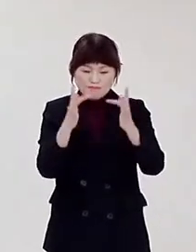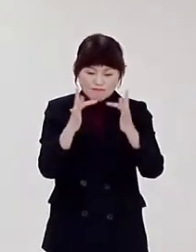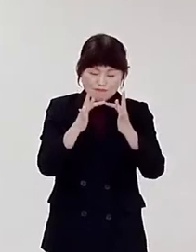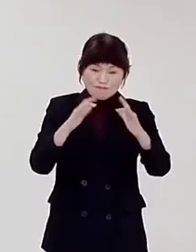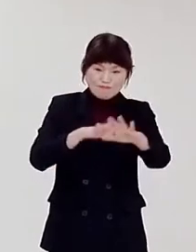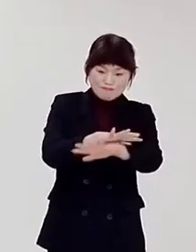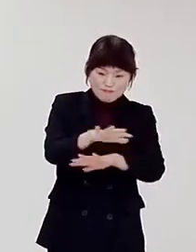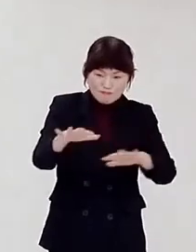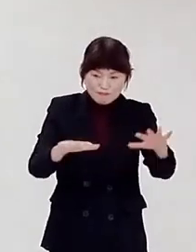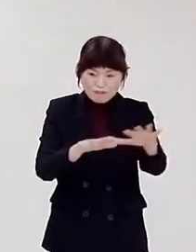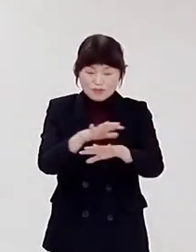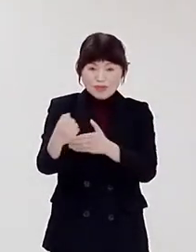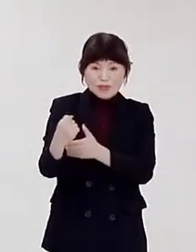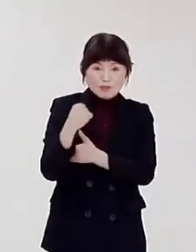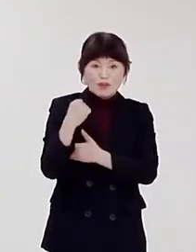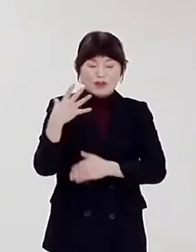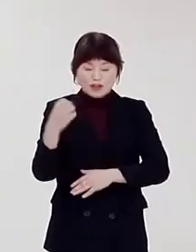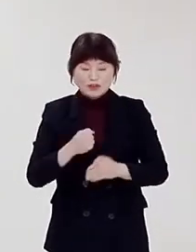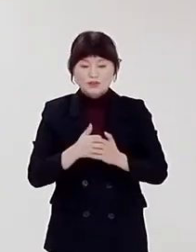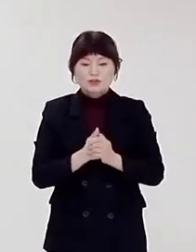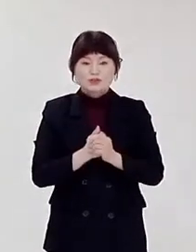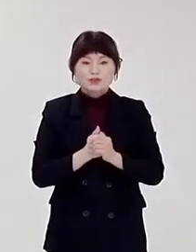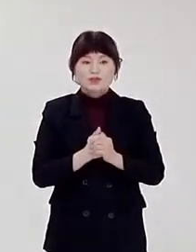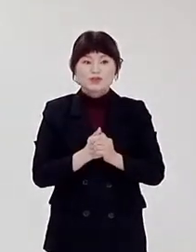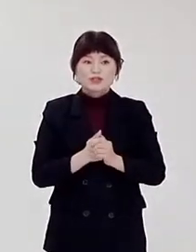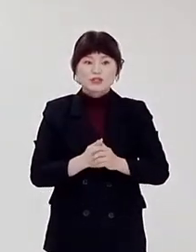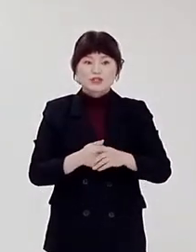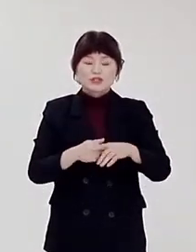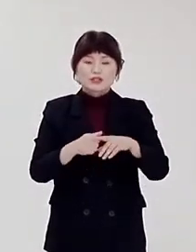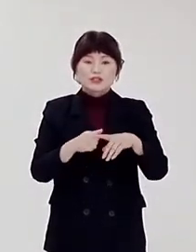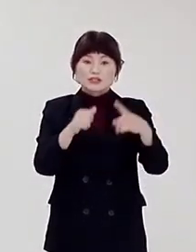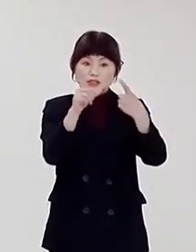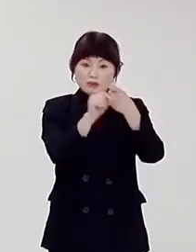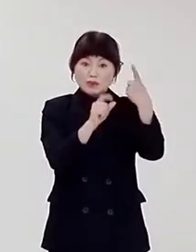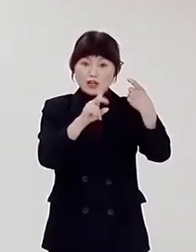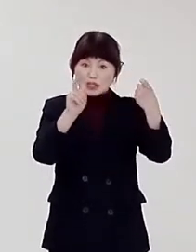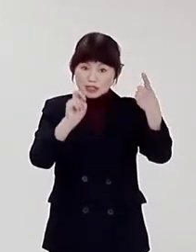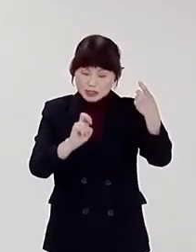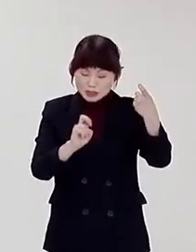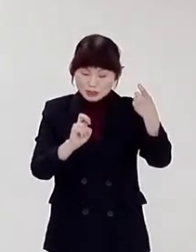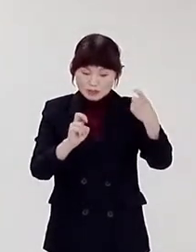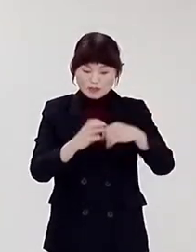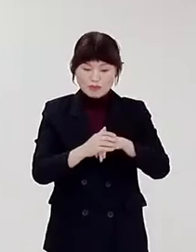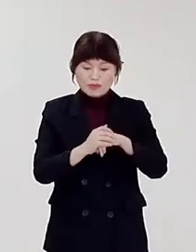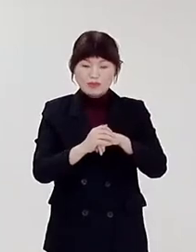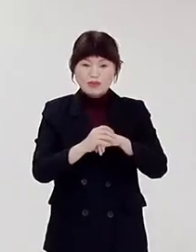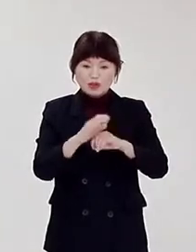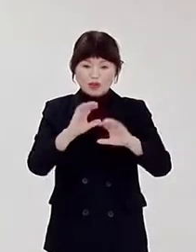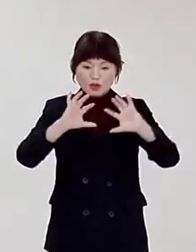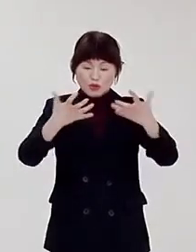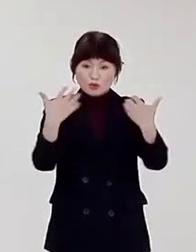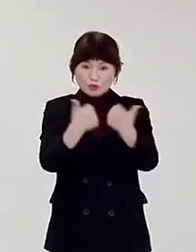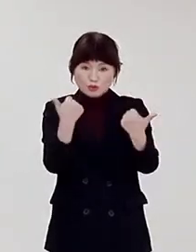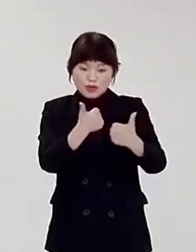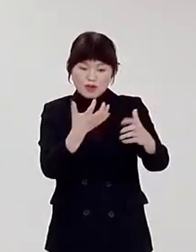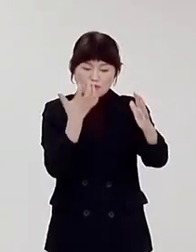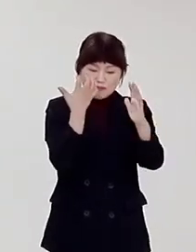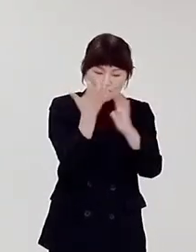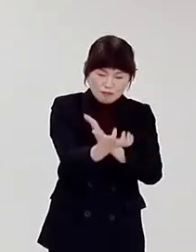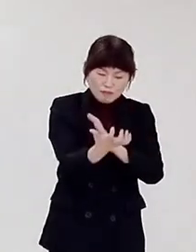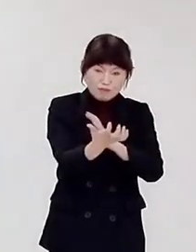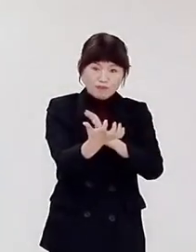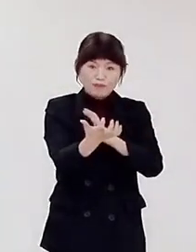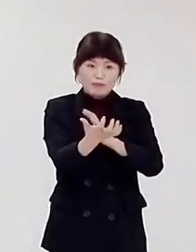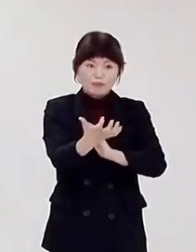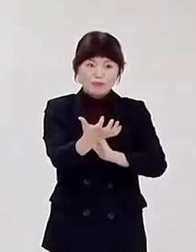2021년 10월 10일 국회를 방문하여 사업 추진의 필요성을 관련 상임위